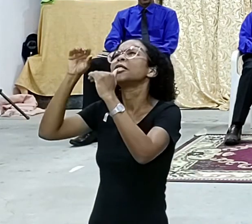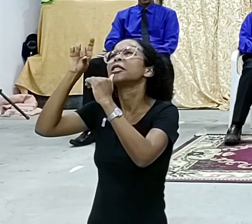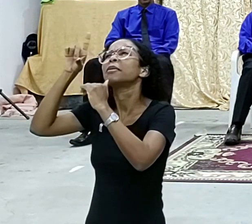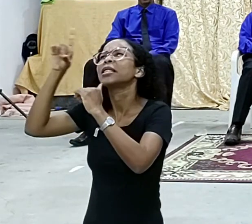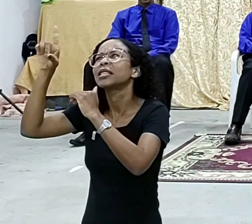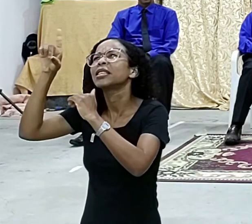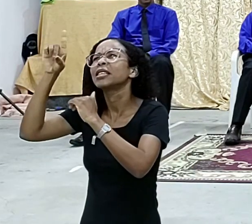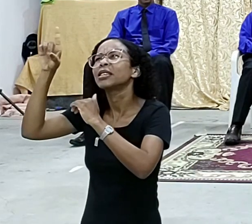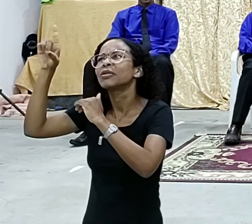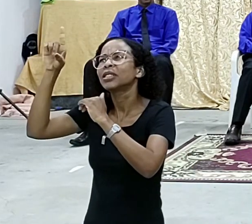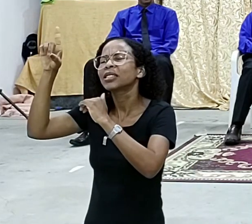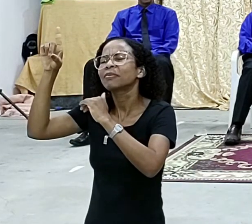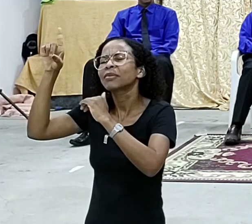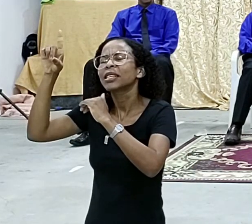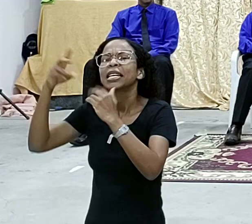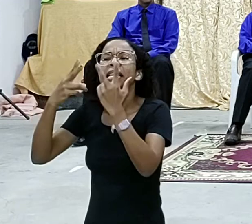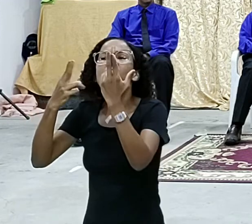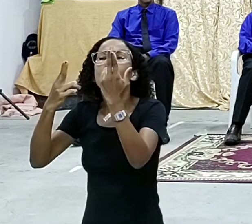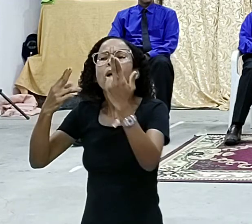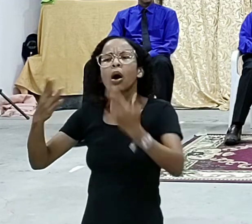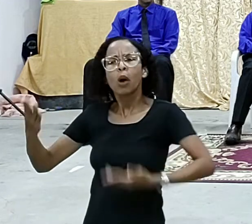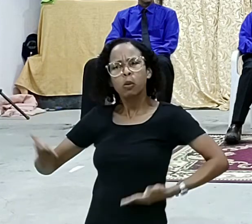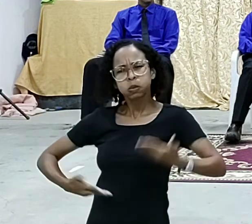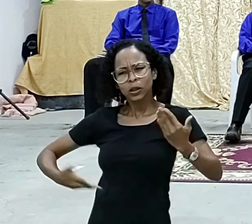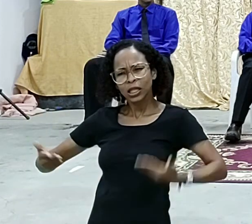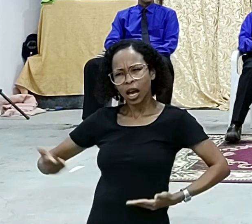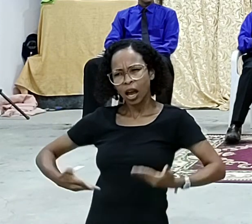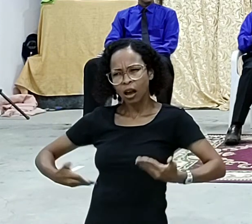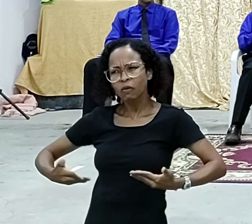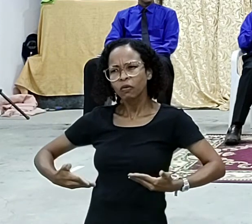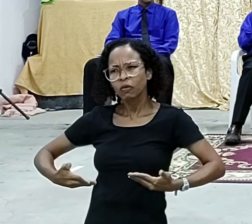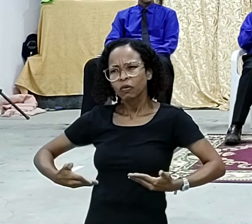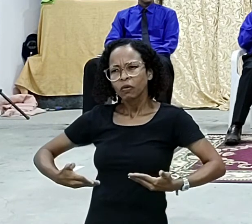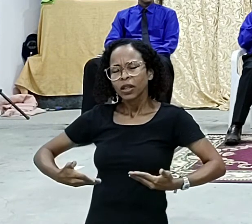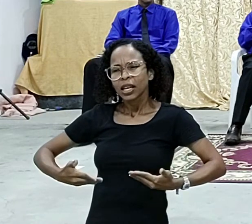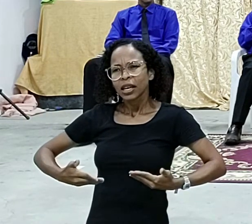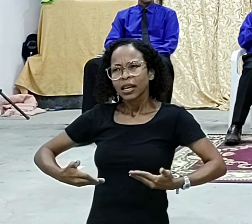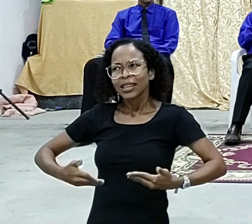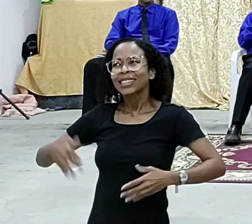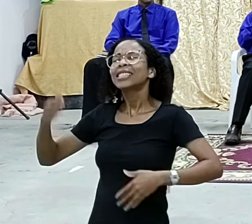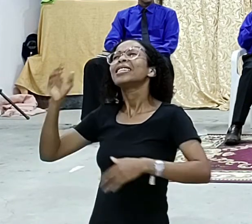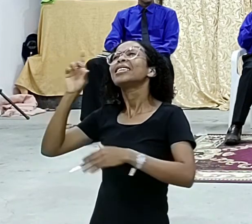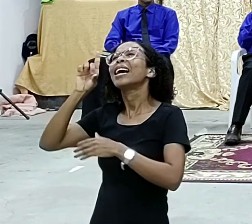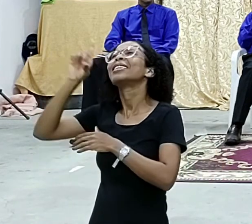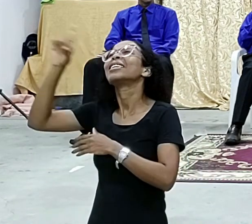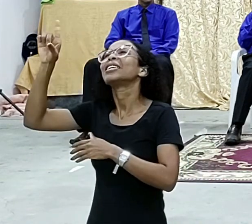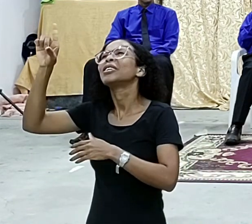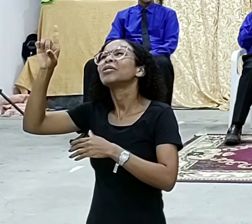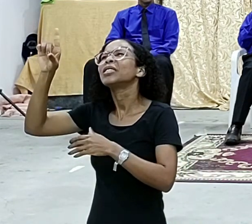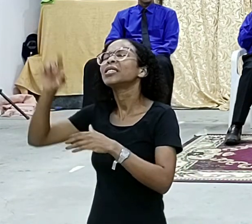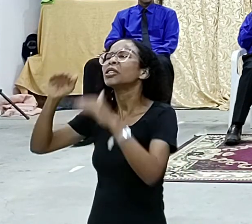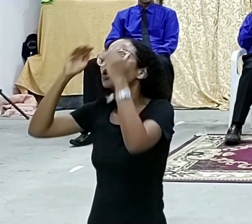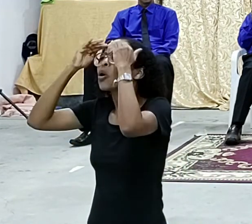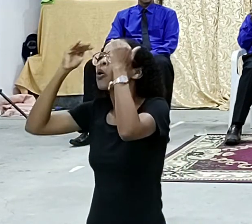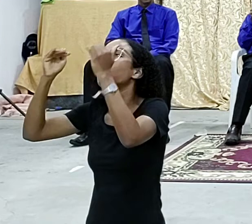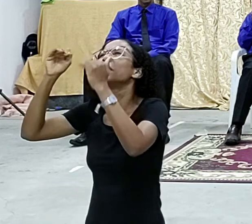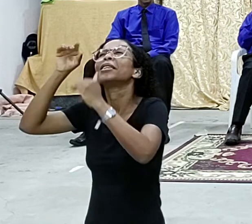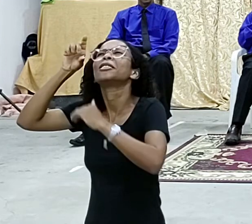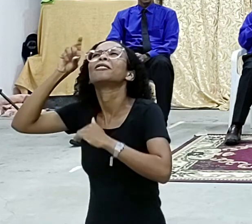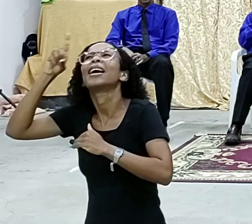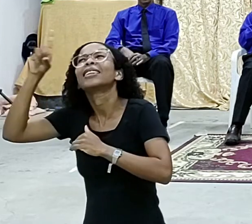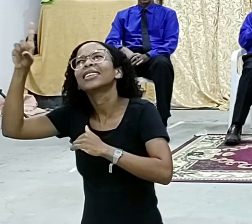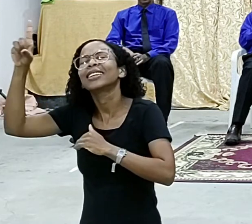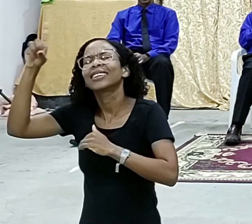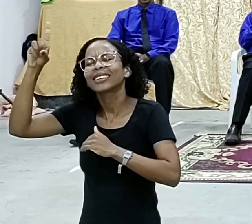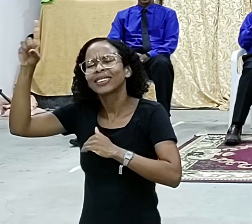não de Senhor, de servo, para servir. Estamos aqui para servir,